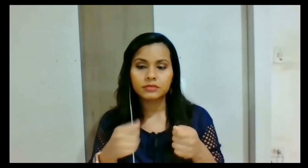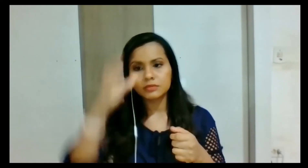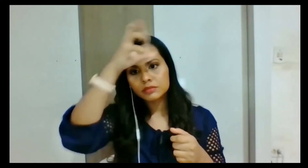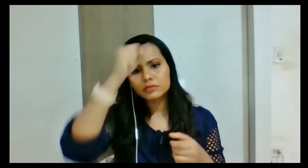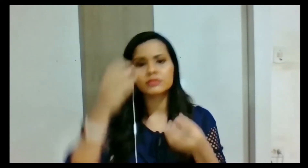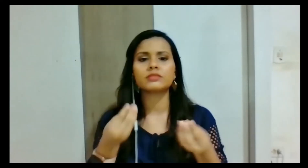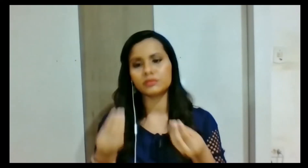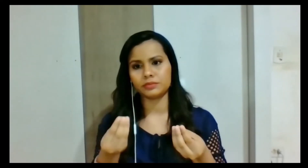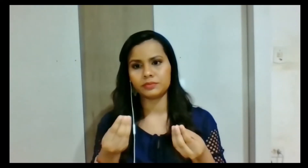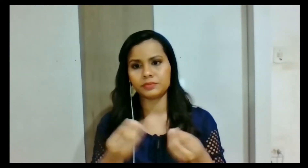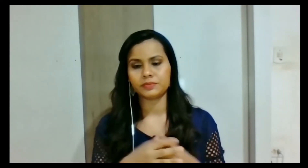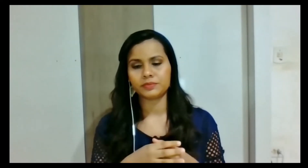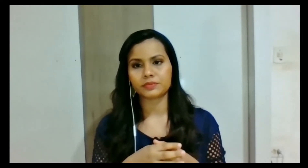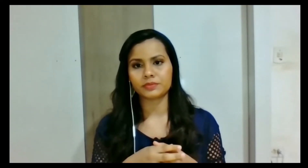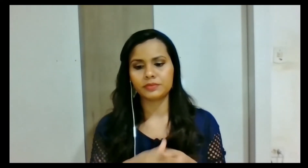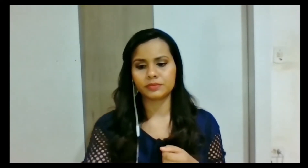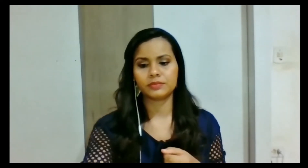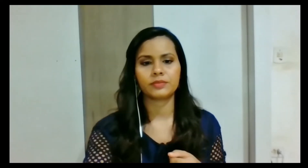Mas você precisa aprender como?